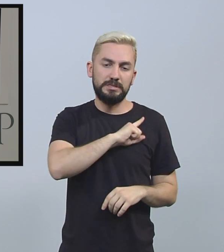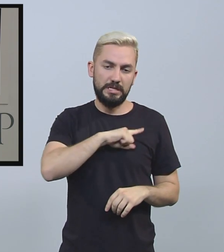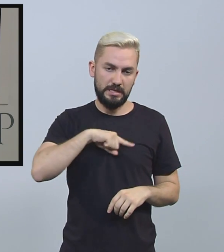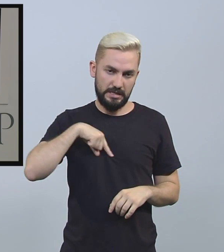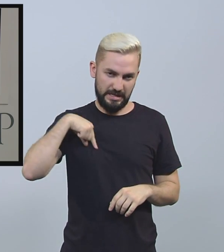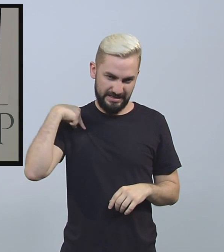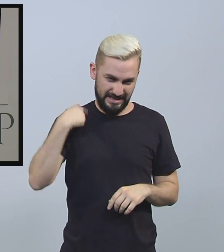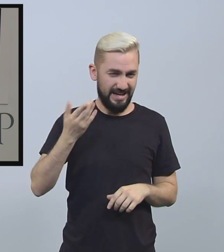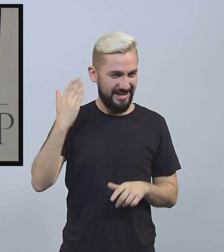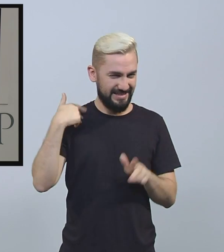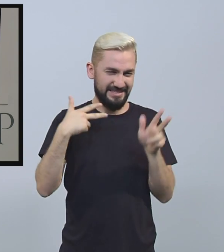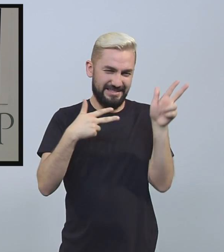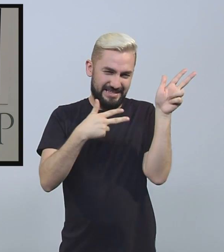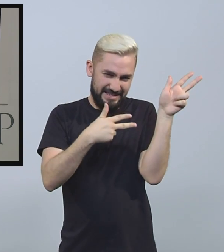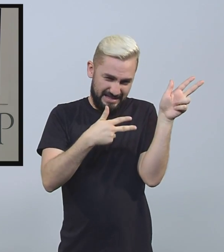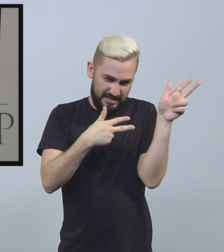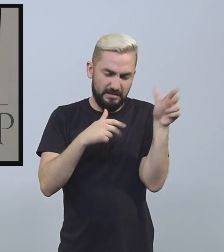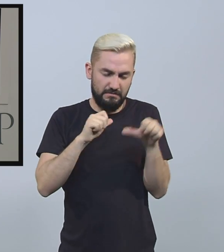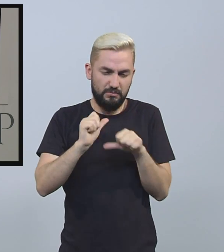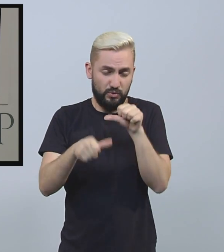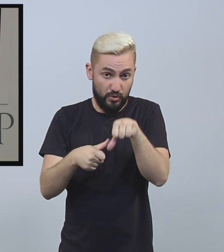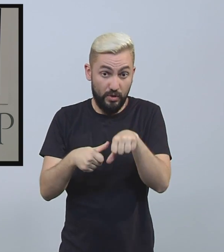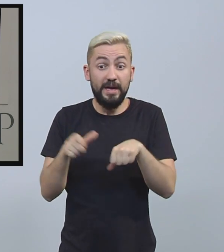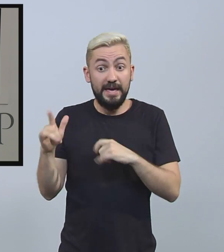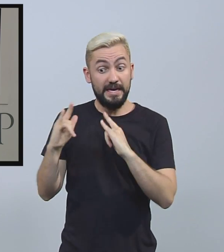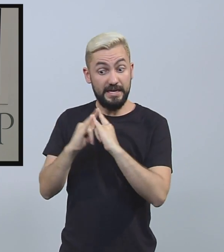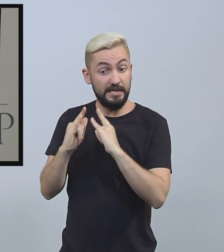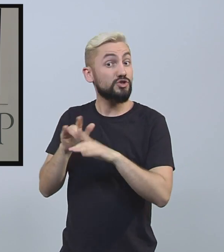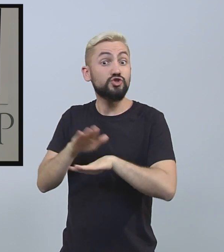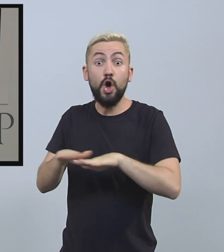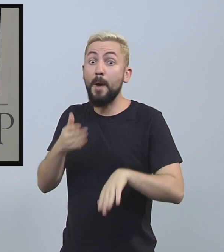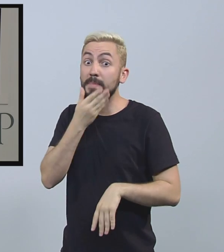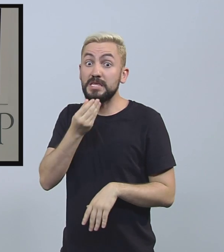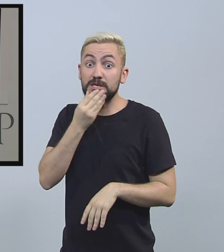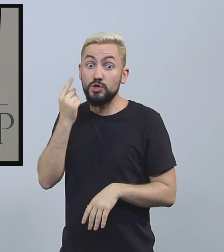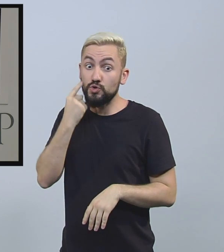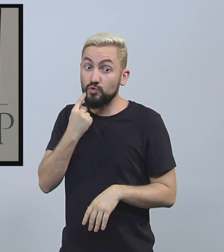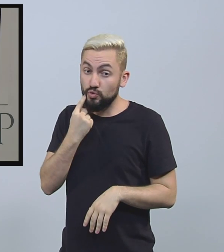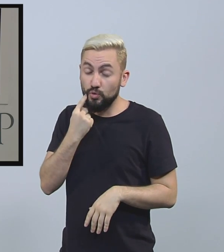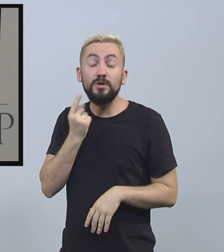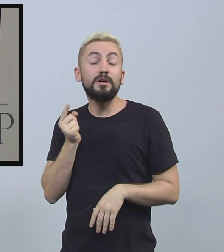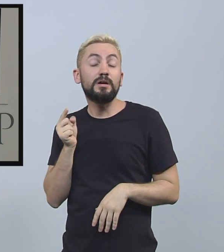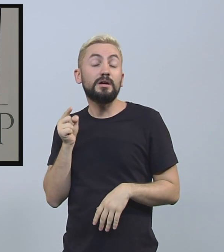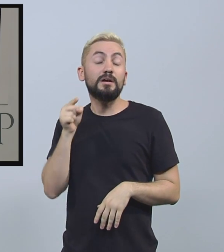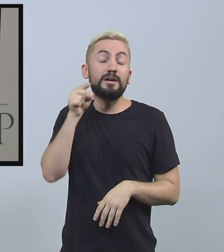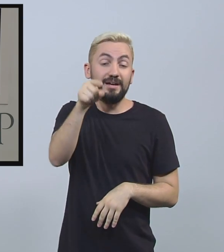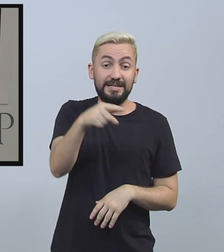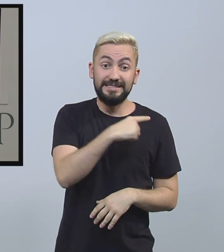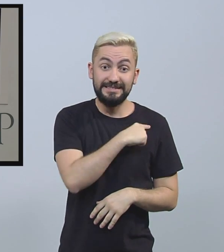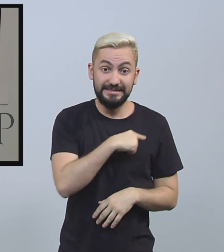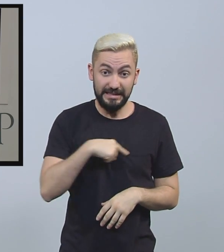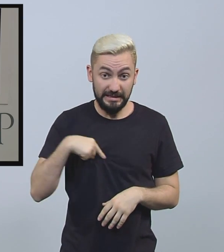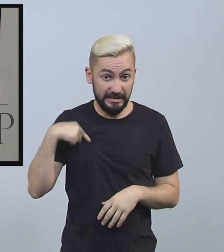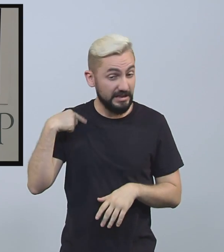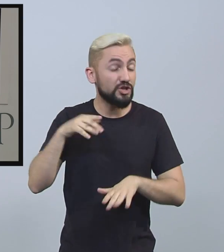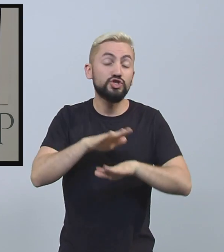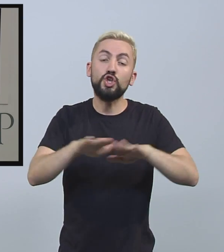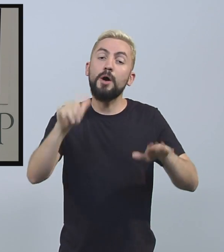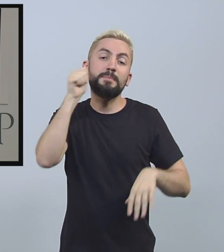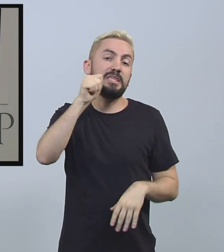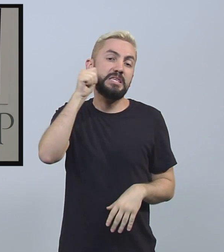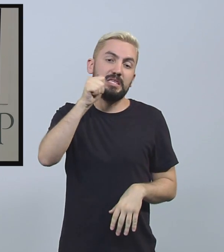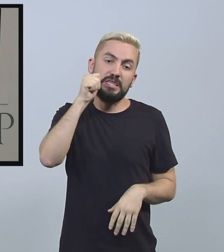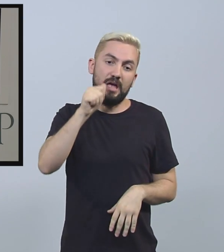INES, que só atendia meninos surdos, só atendia alunas surdas. Ambas